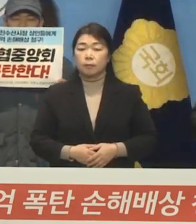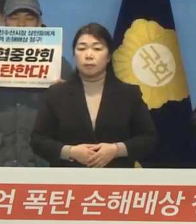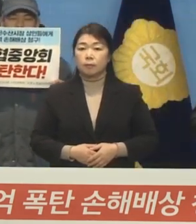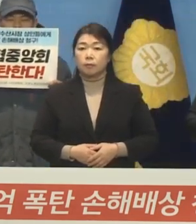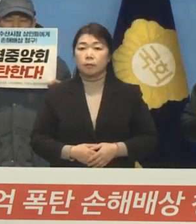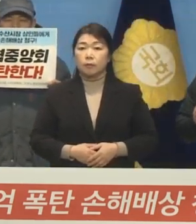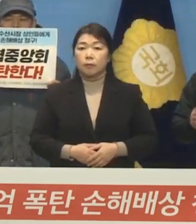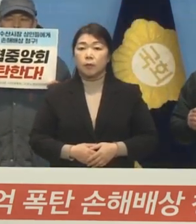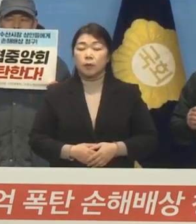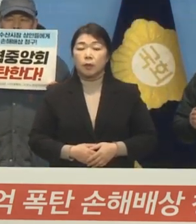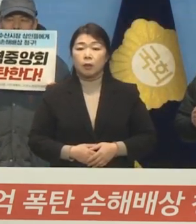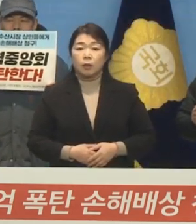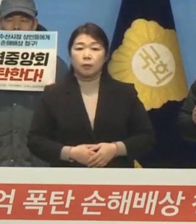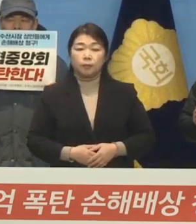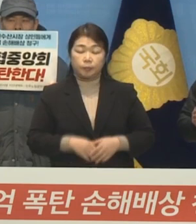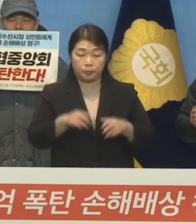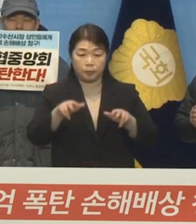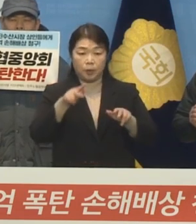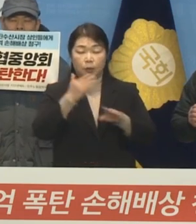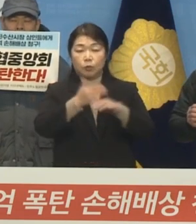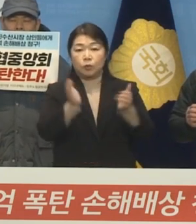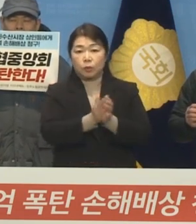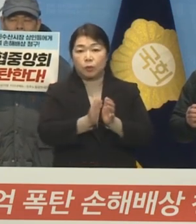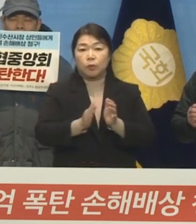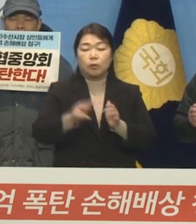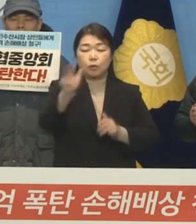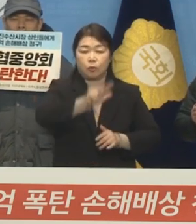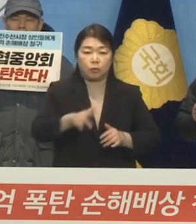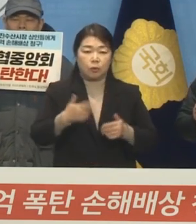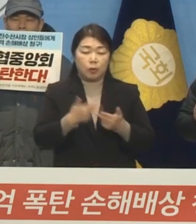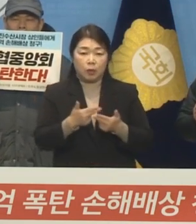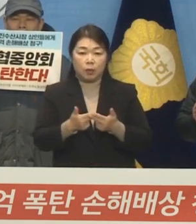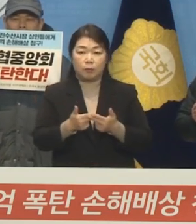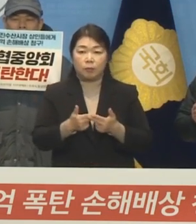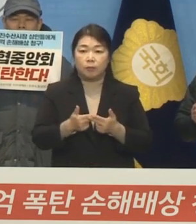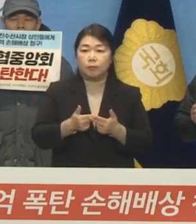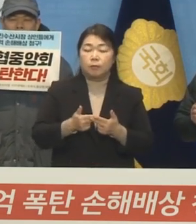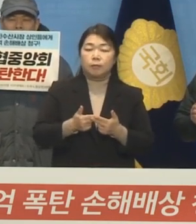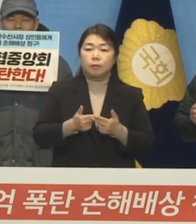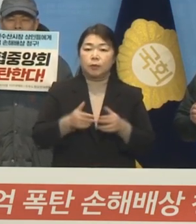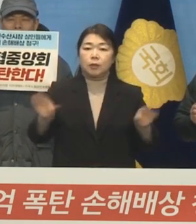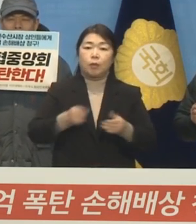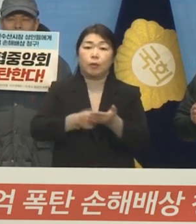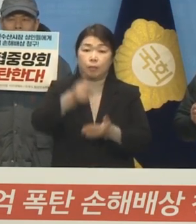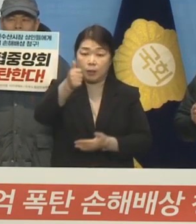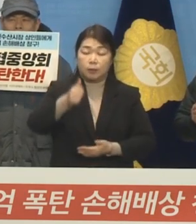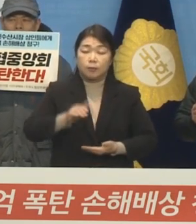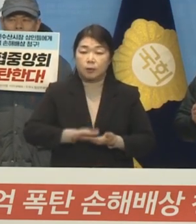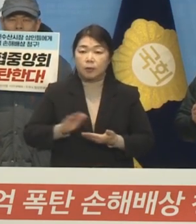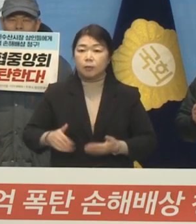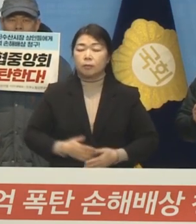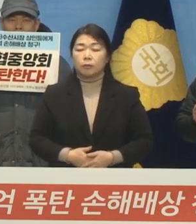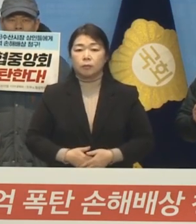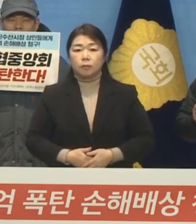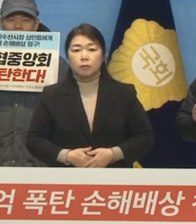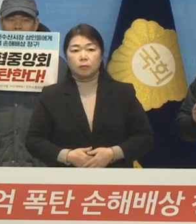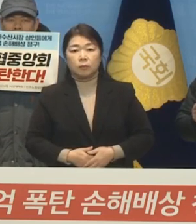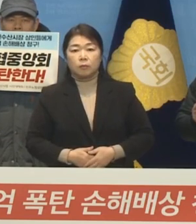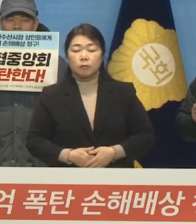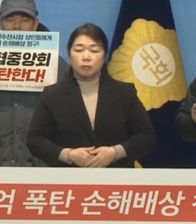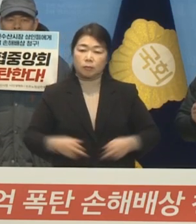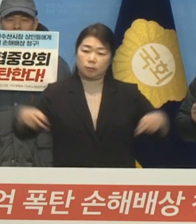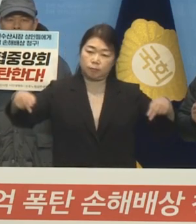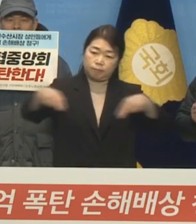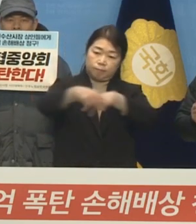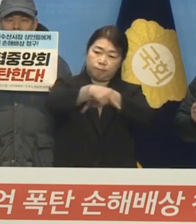네, 민주노점상 전국연합 조항아 사무처장입니다. 길을 가시다 보면 아마 서울